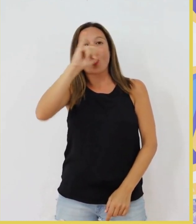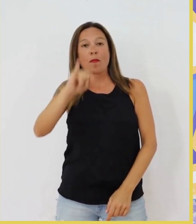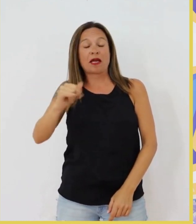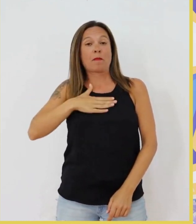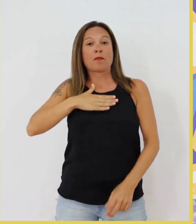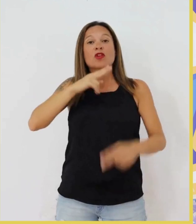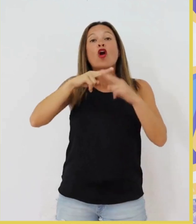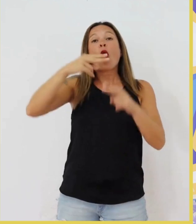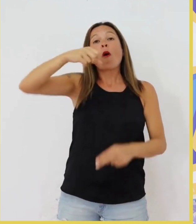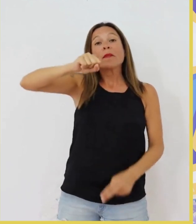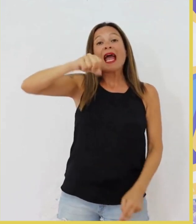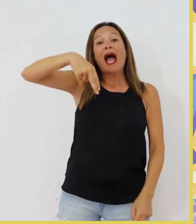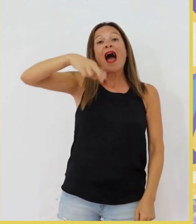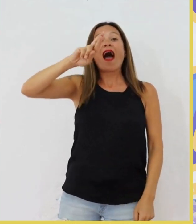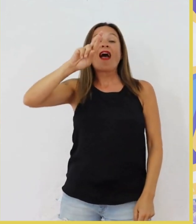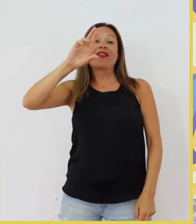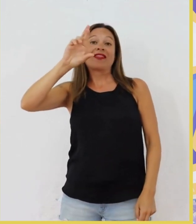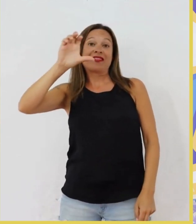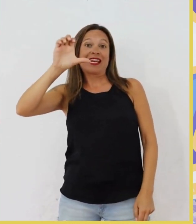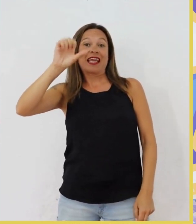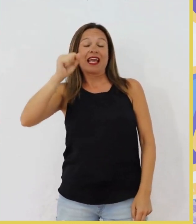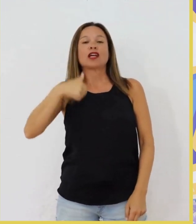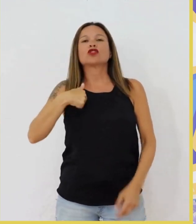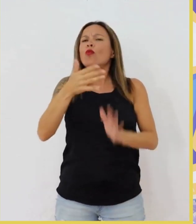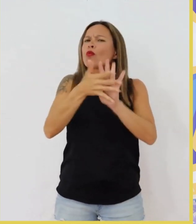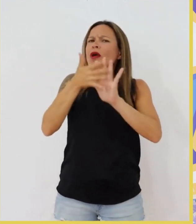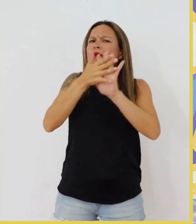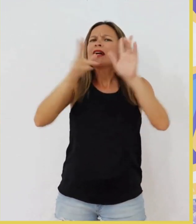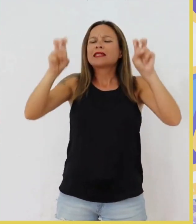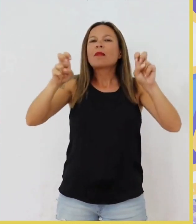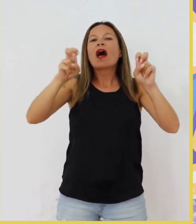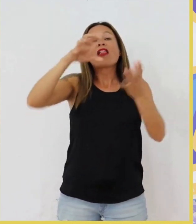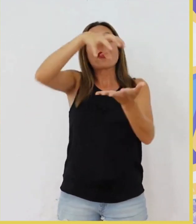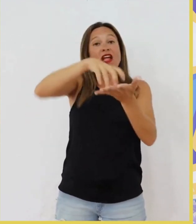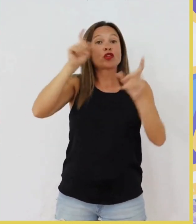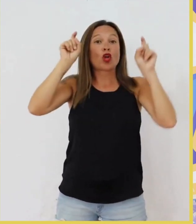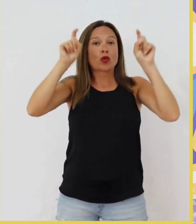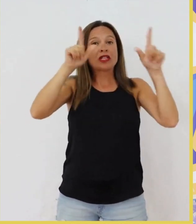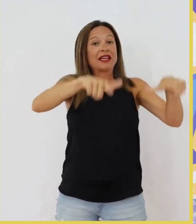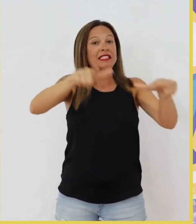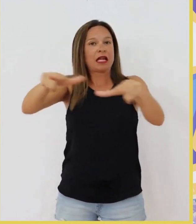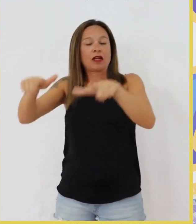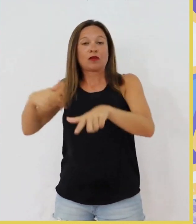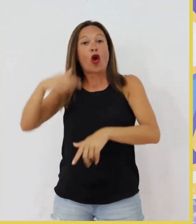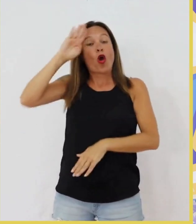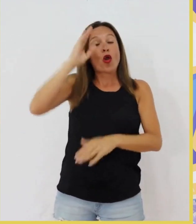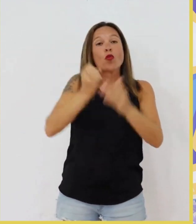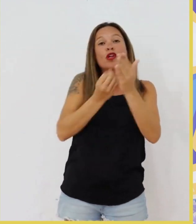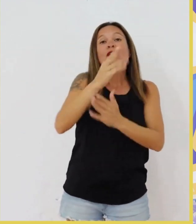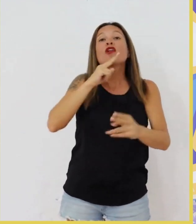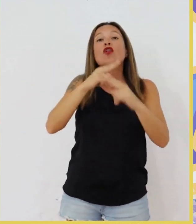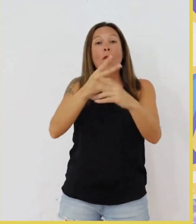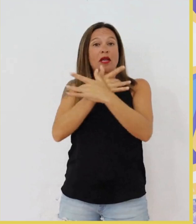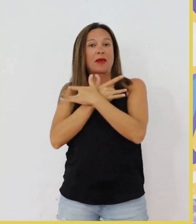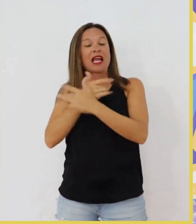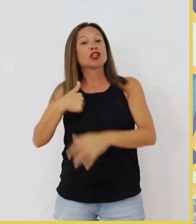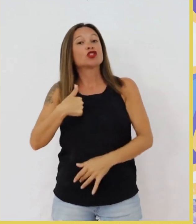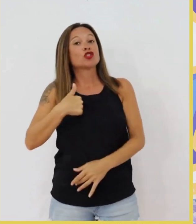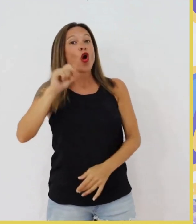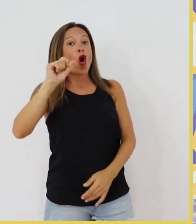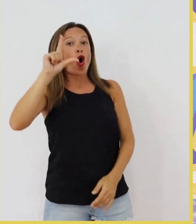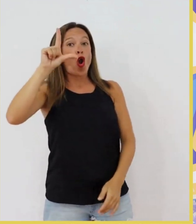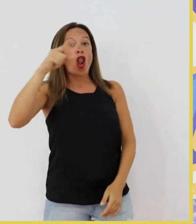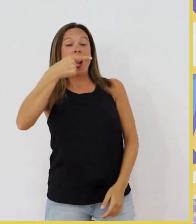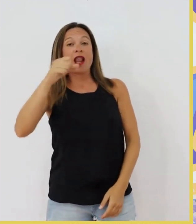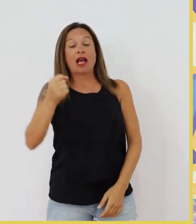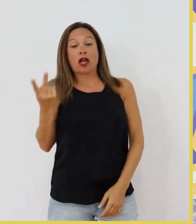Estamos en el podcast Maestra Aura López. Mi nombre es Andrea y yo voy a hablar sobre las instalaciones del centro. Buenos días, mi nombre